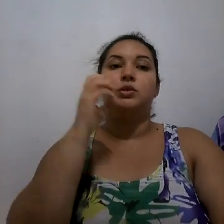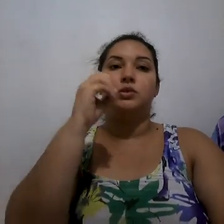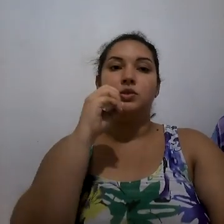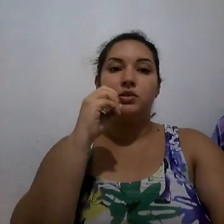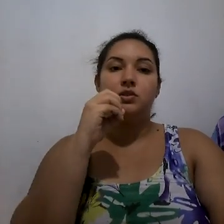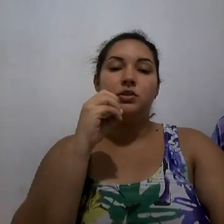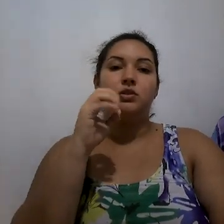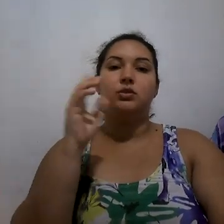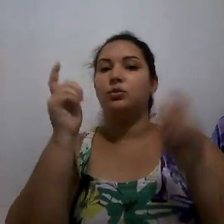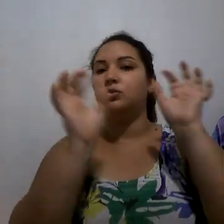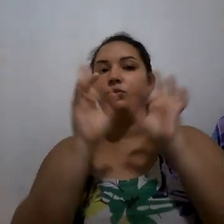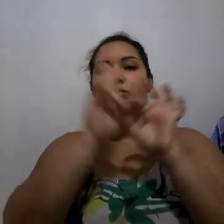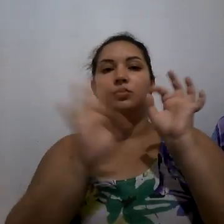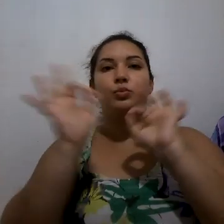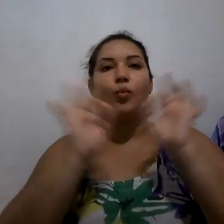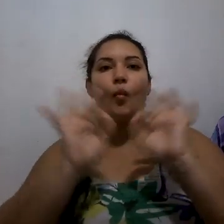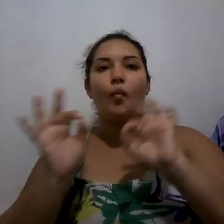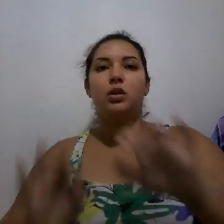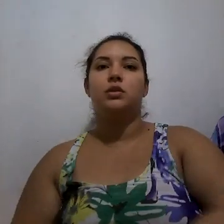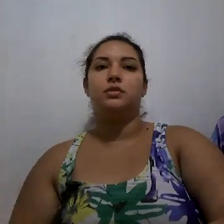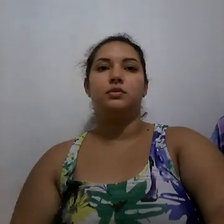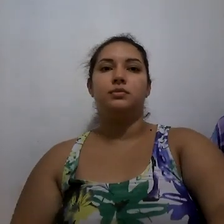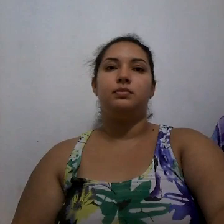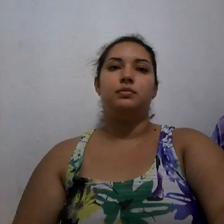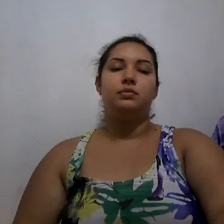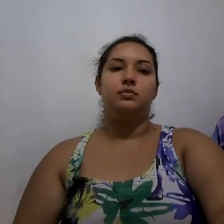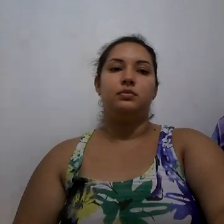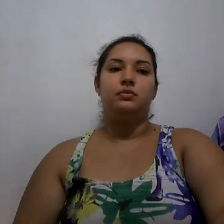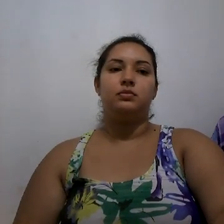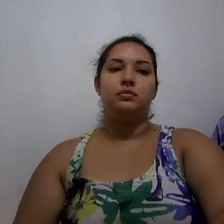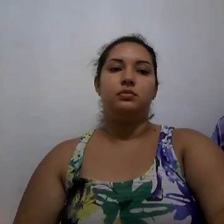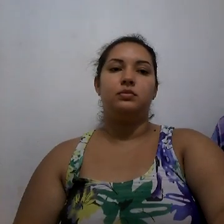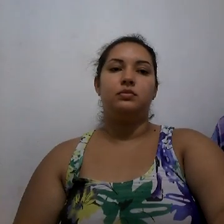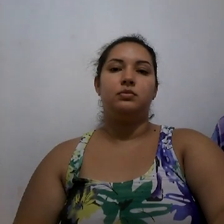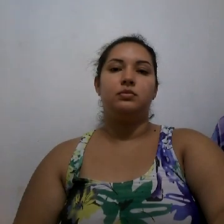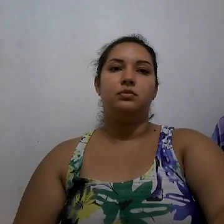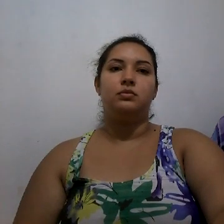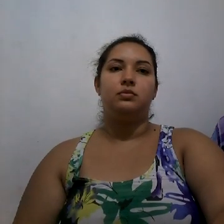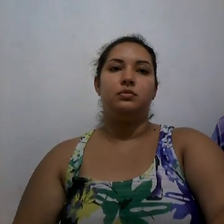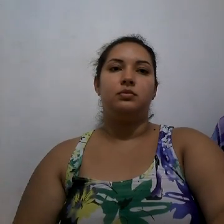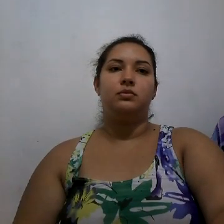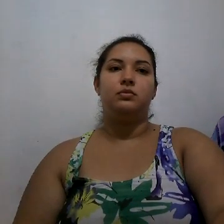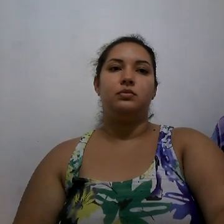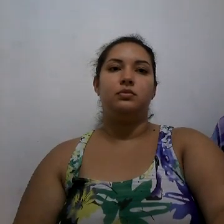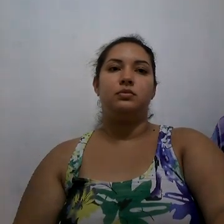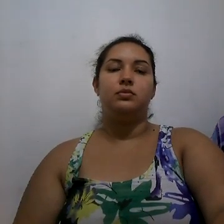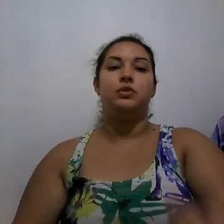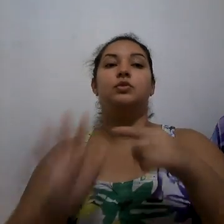vou mexer. Aqui não vai ficar 9,5. Se eu for arredondar, eu vou dizer que é o quê? Que é 9,4. Não